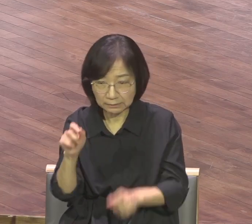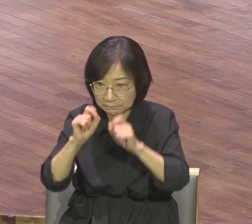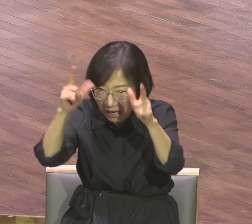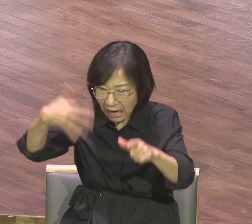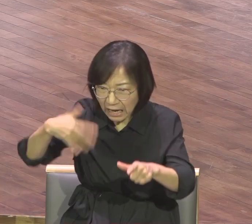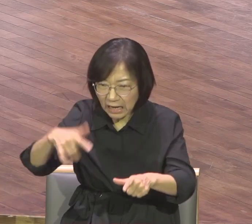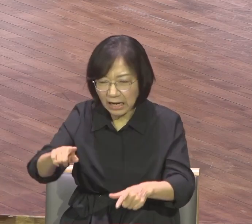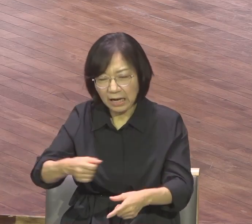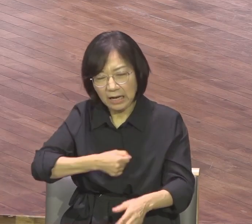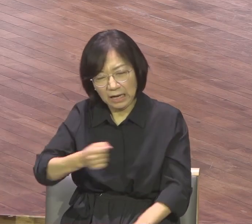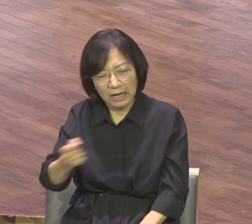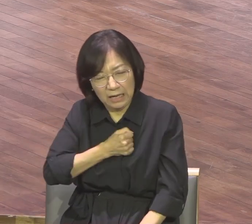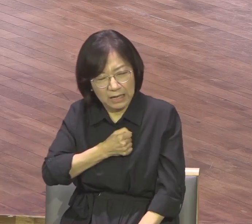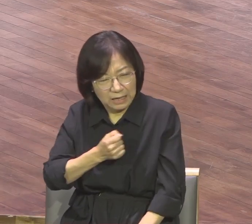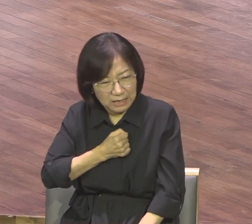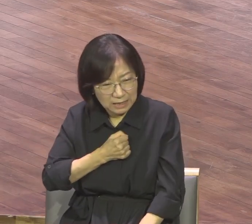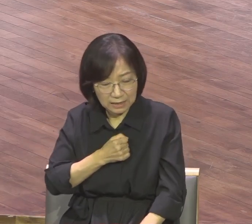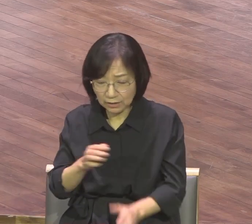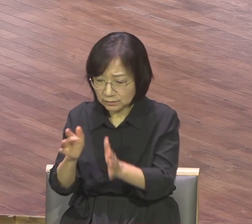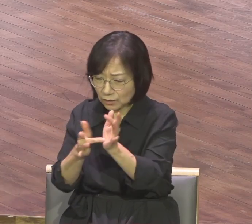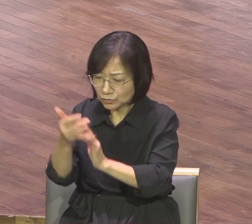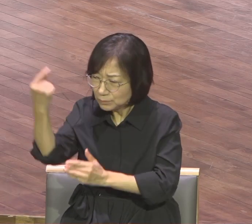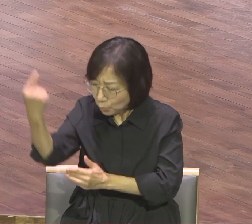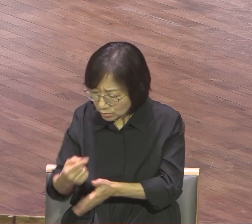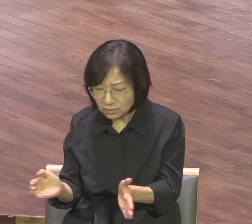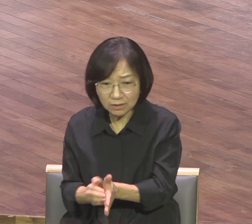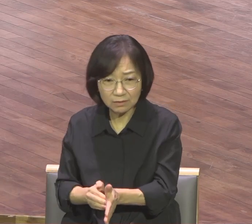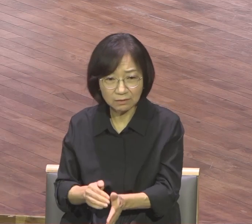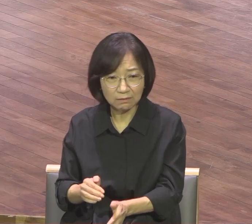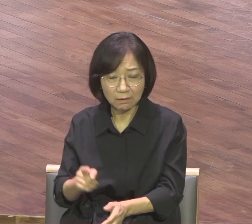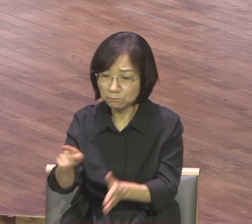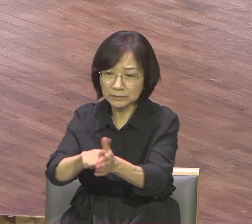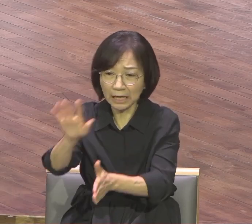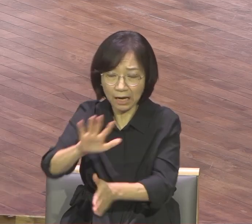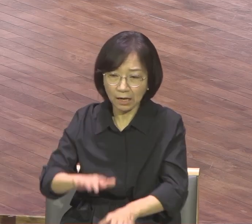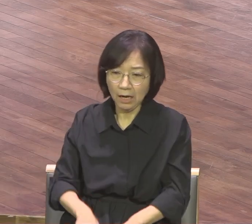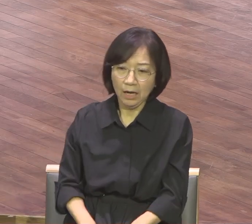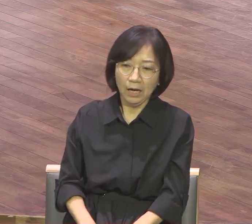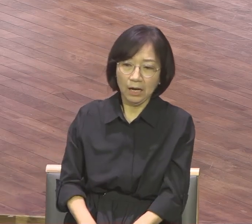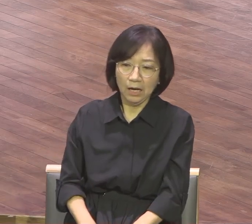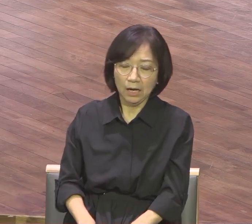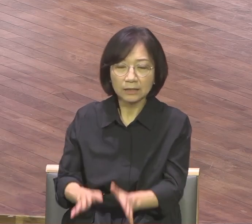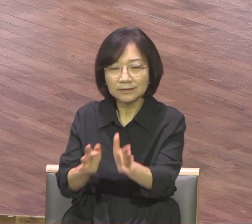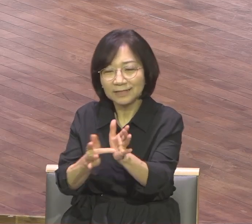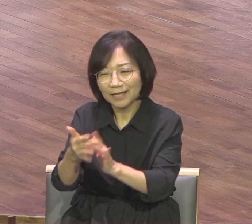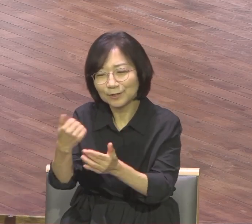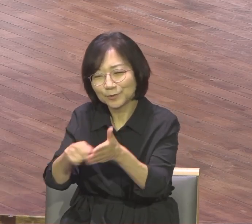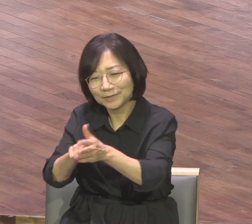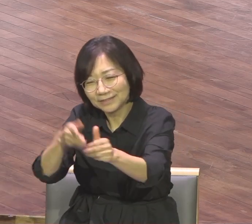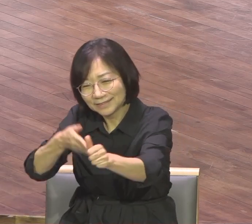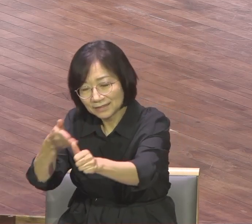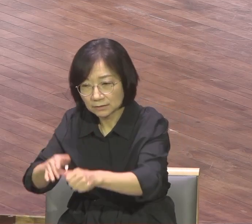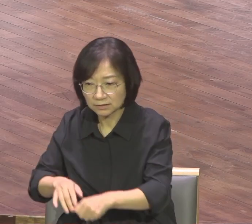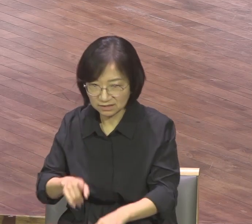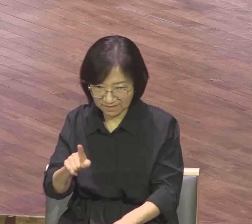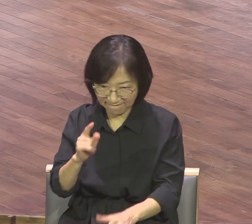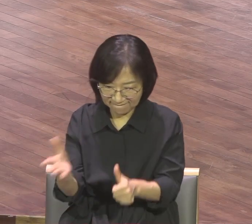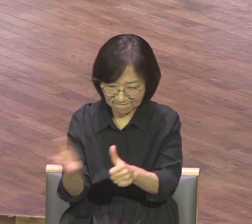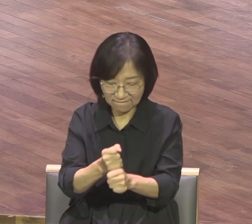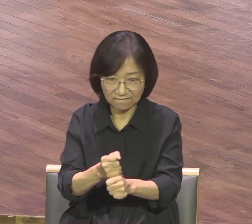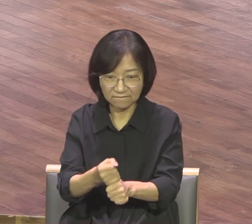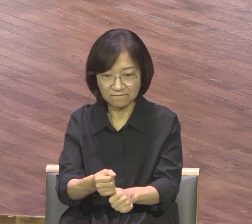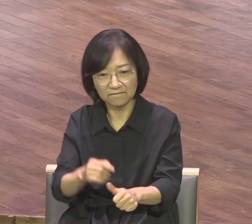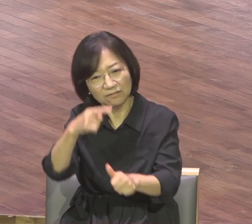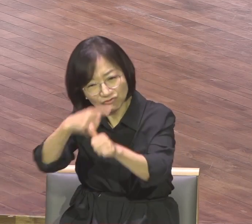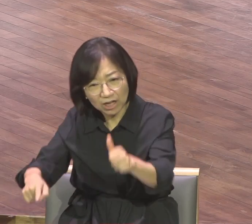오셨는데 아직도 못 깨닫는가? 왜 예수 믿으라는 말만 하면 잡아 죽이는가? 지금도 2000년 지나 지금도